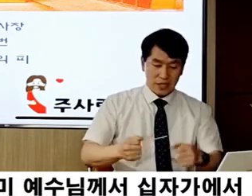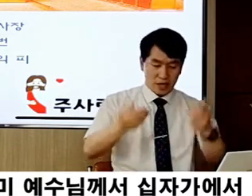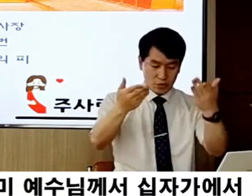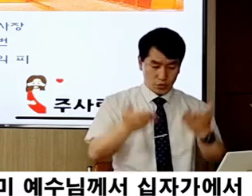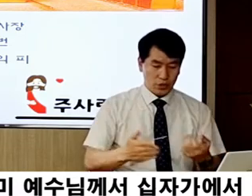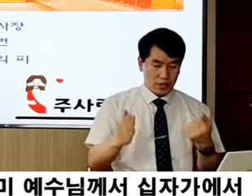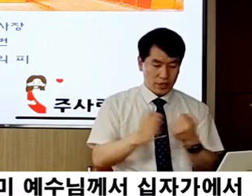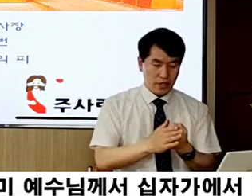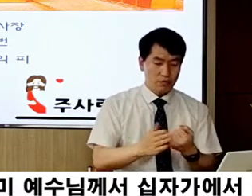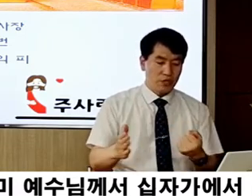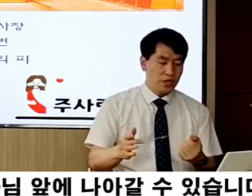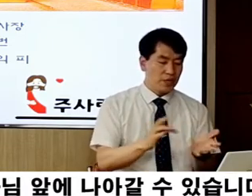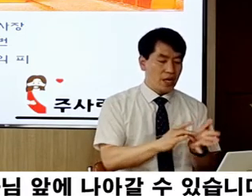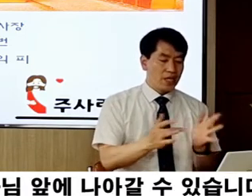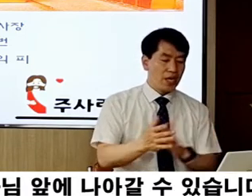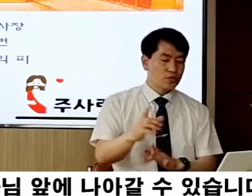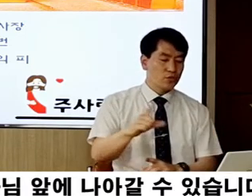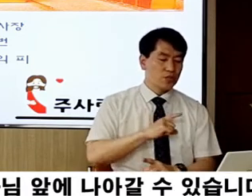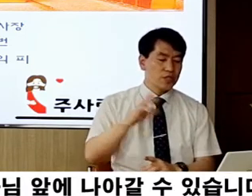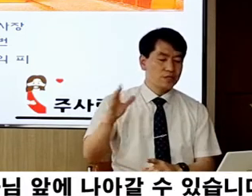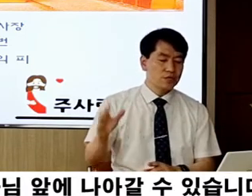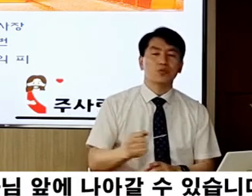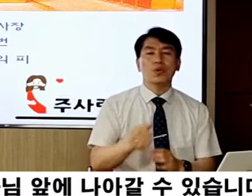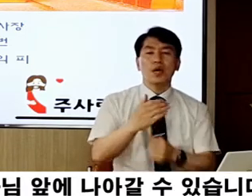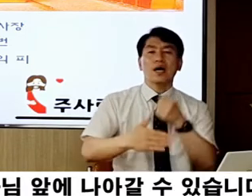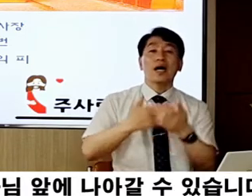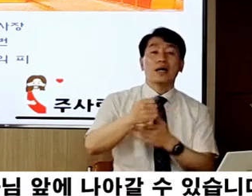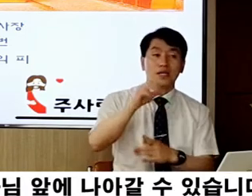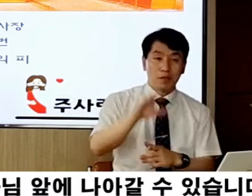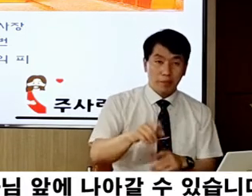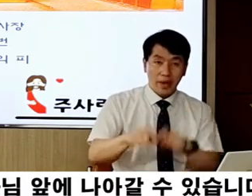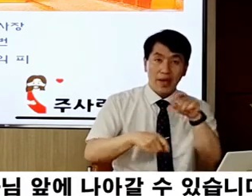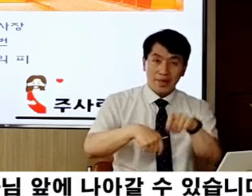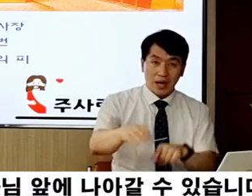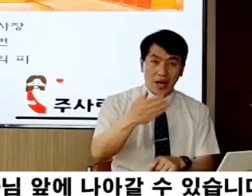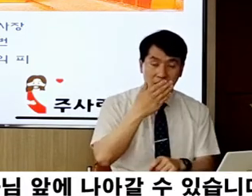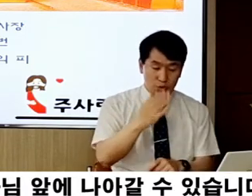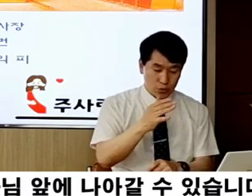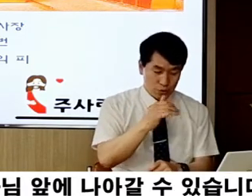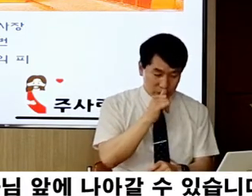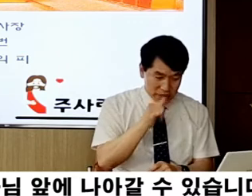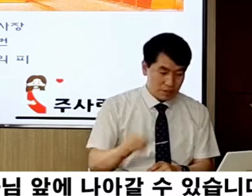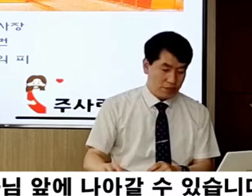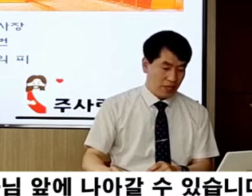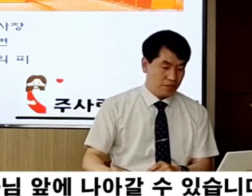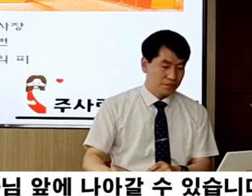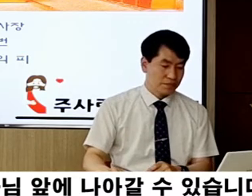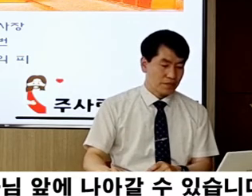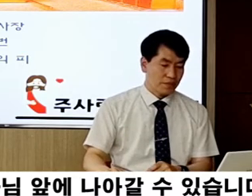세 주셨기 때문에 예수 이름으로 하나님 앞에 나아갈 수 있습니다.